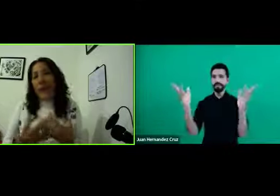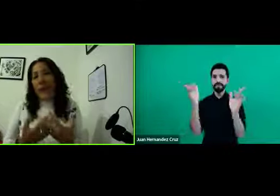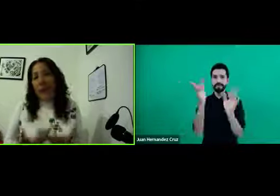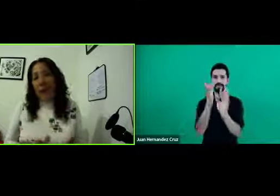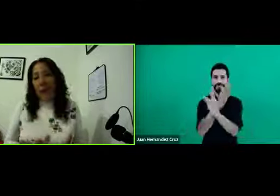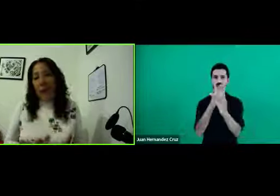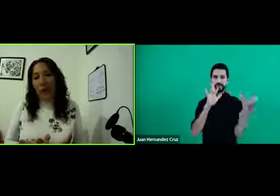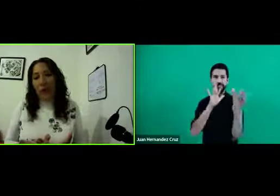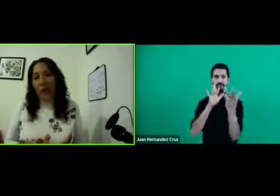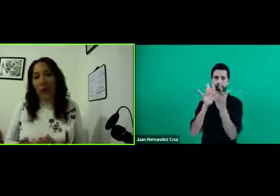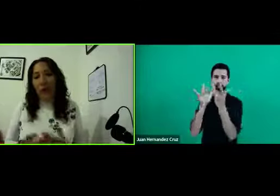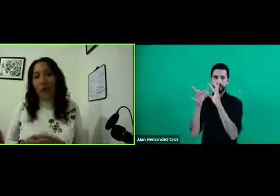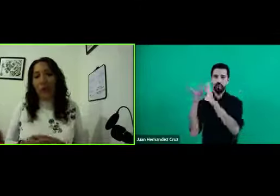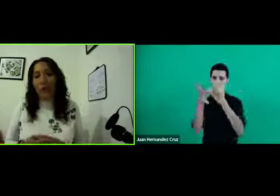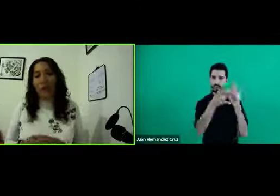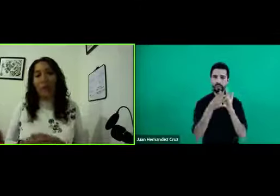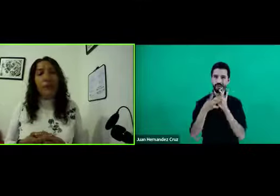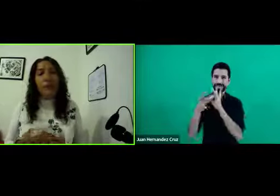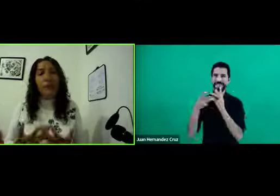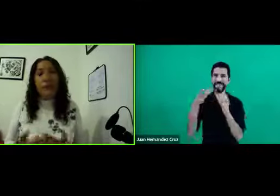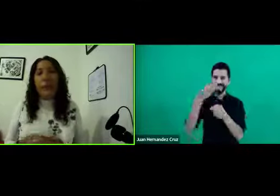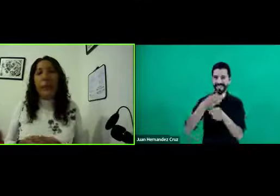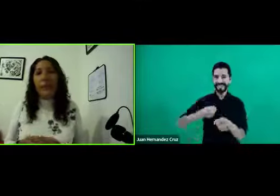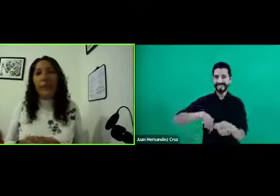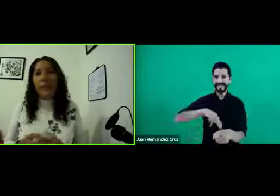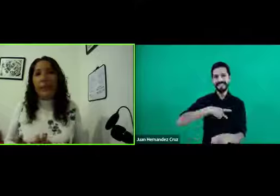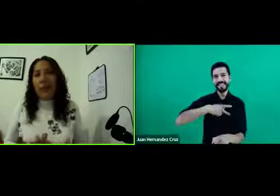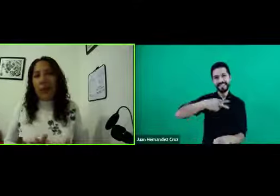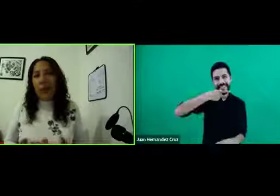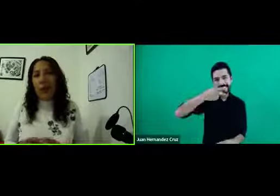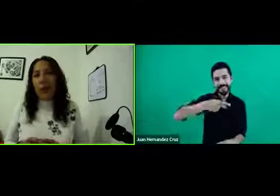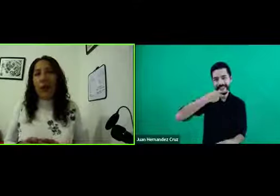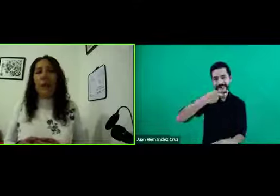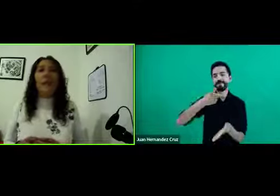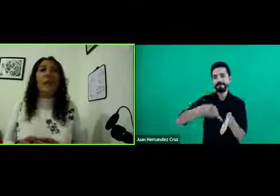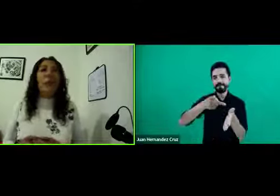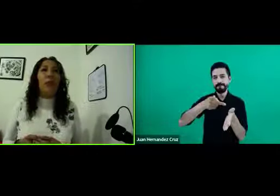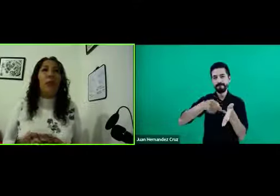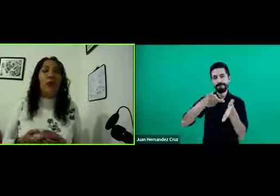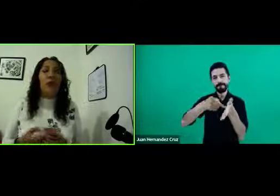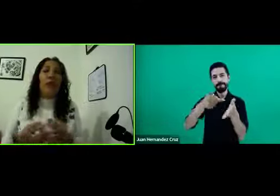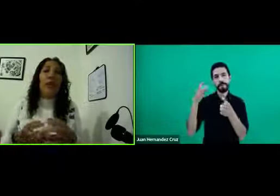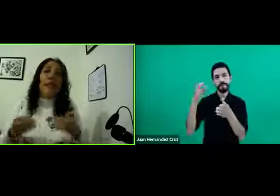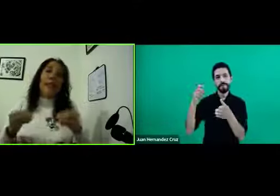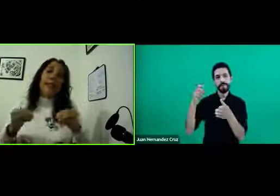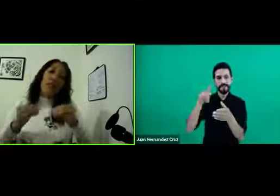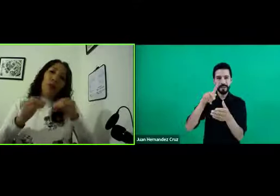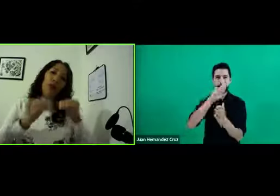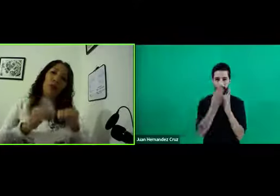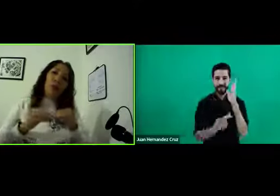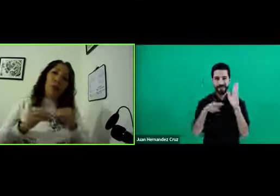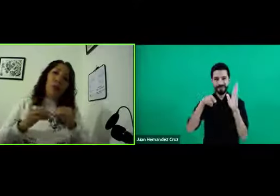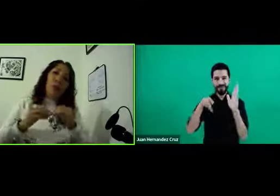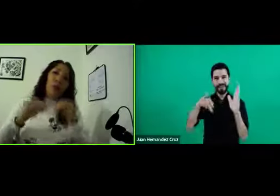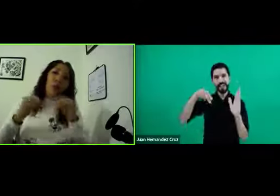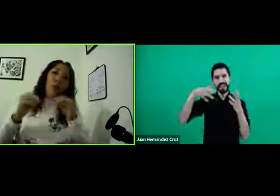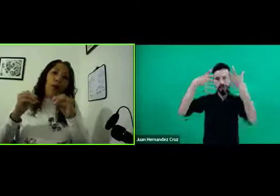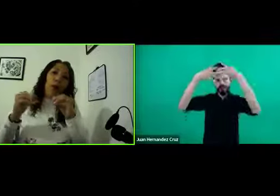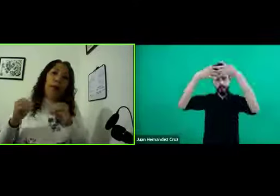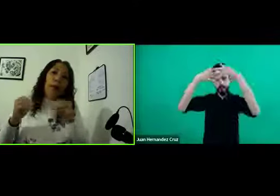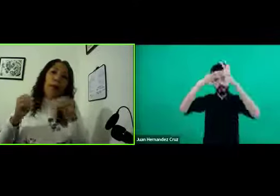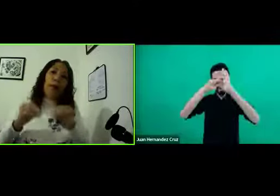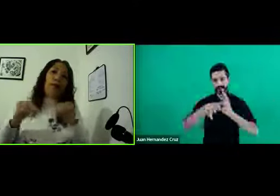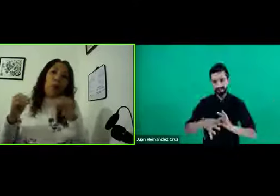de esto que hemos hablado varias veces en estos programas de neuroespacio es que nosotros